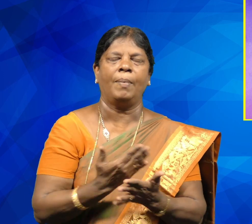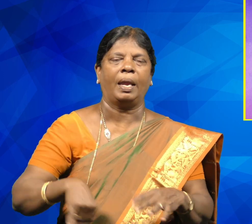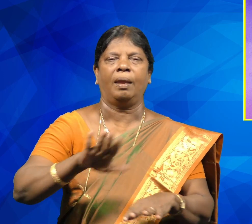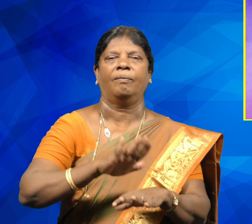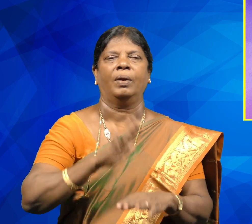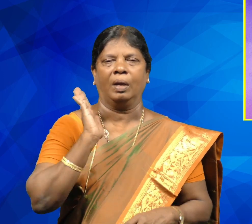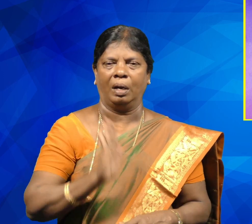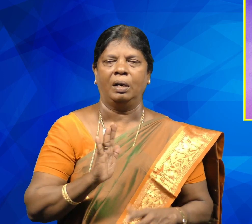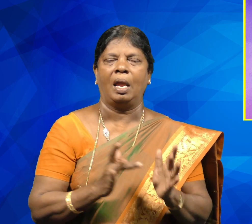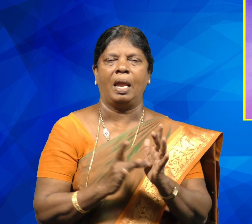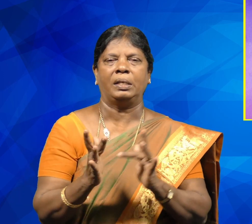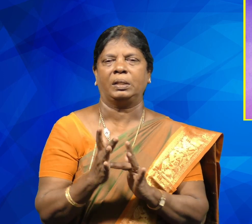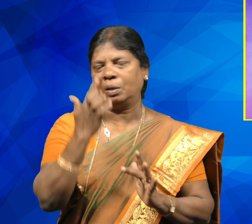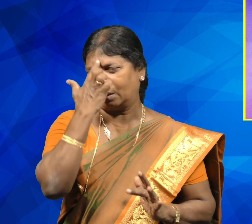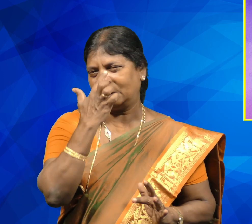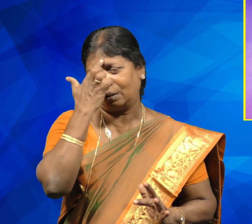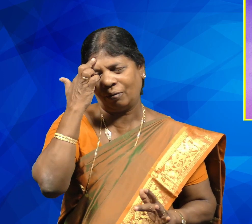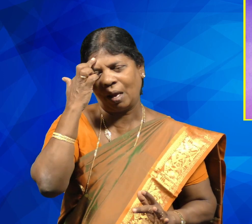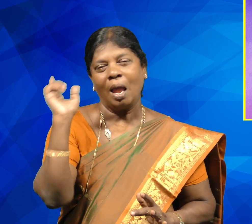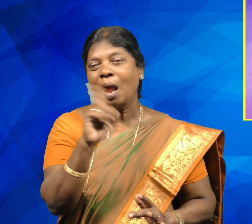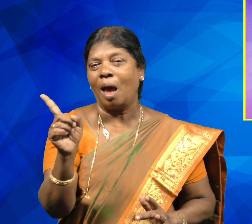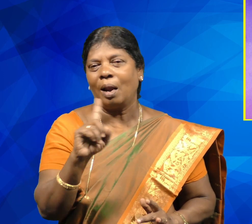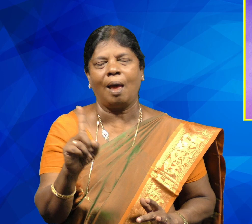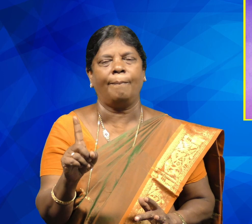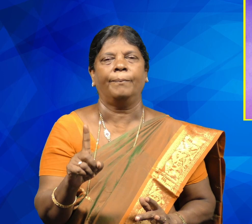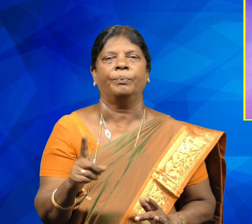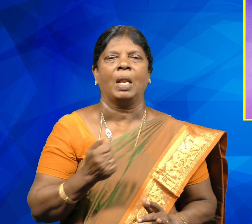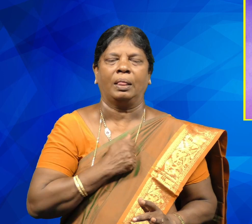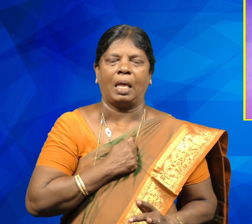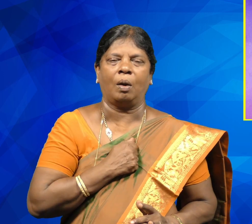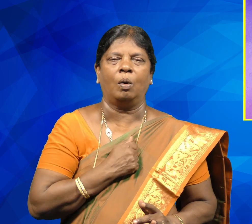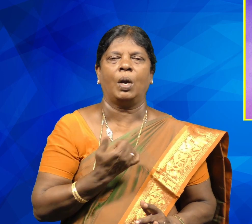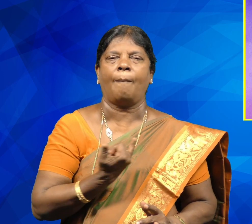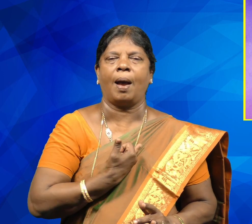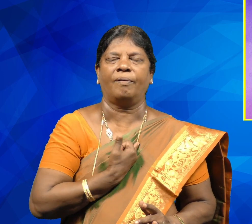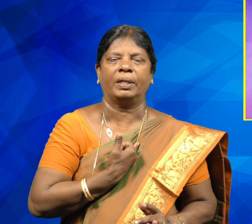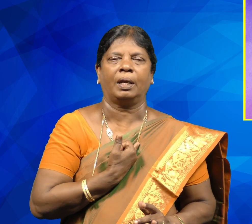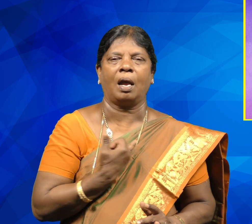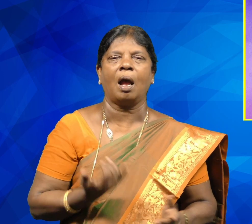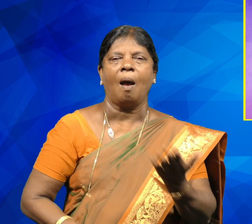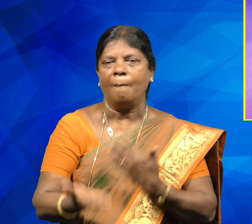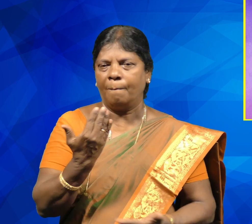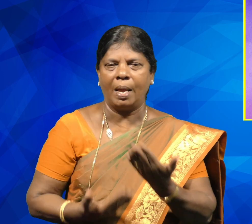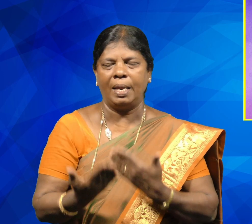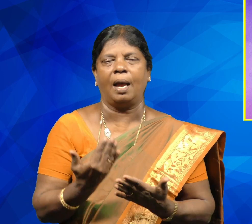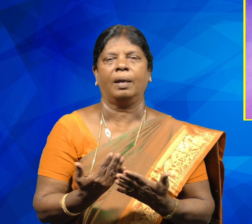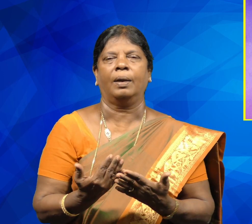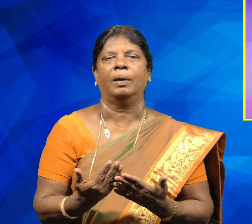நீங்கள் நம்பிக்கை கொள்ளுங்கள். அந்த ஆண்டவராய் இயேசு கிறிஸ்துவை யாரெல்லாம் தங்களுடைய